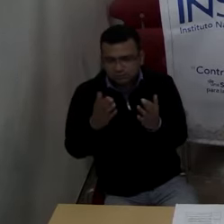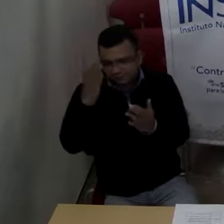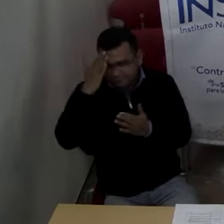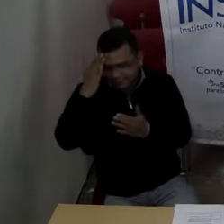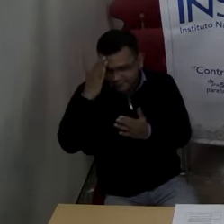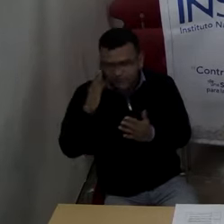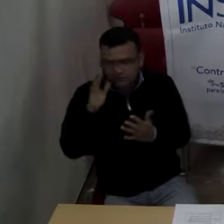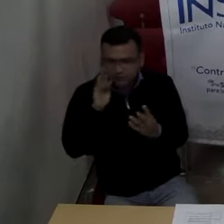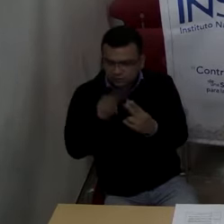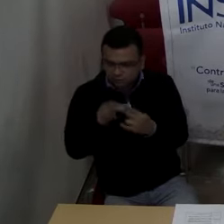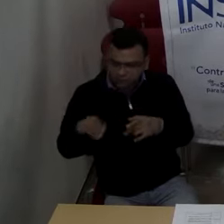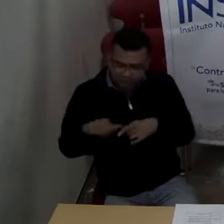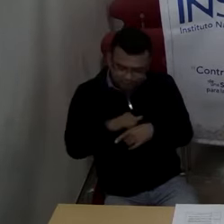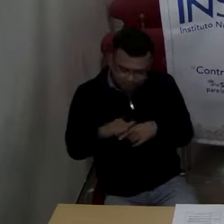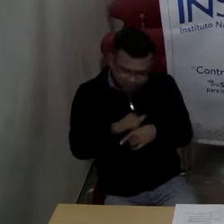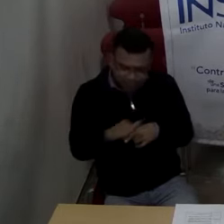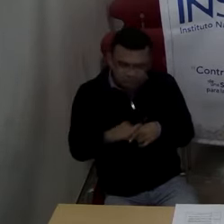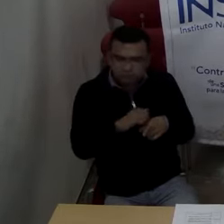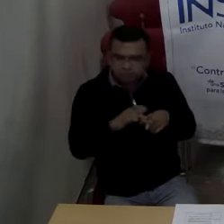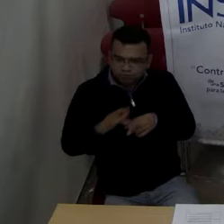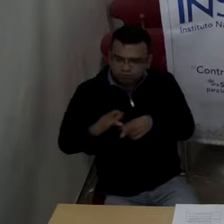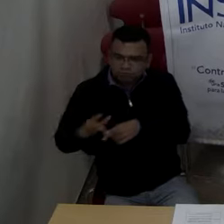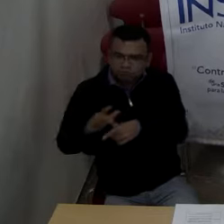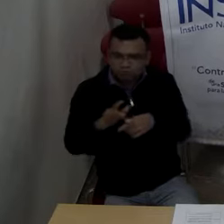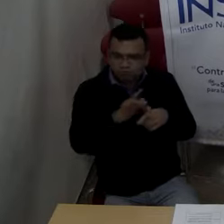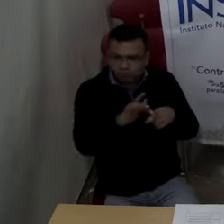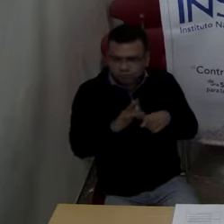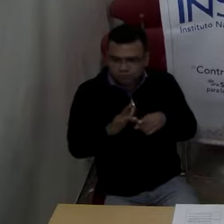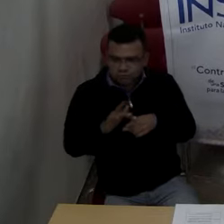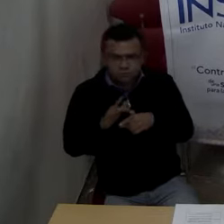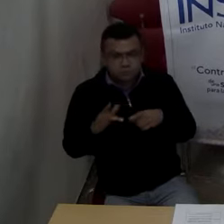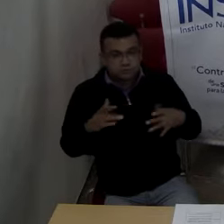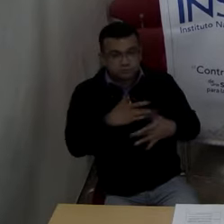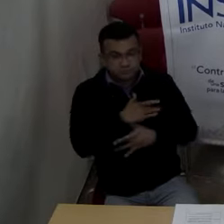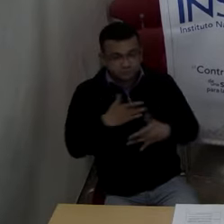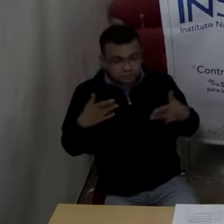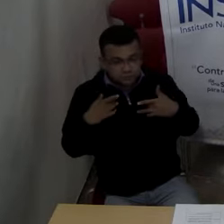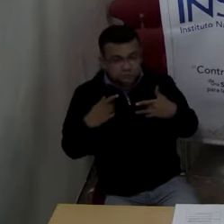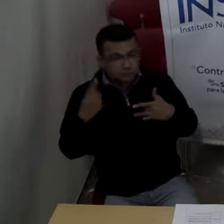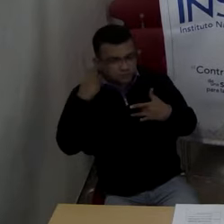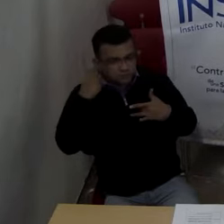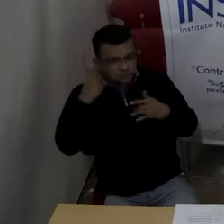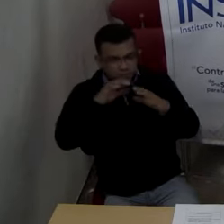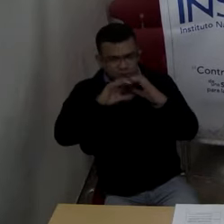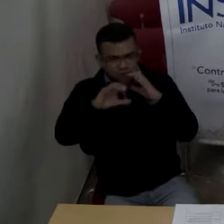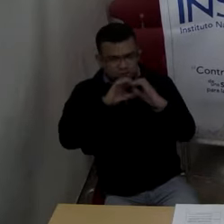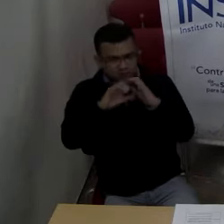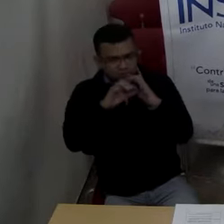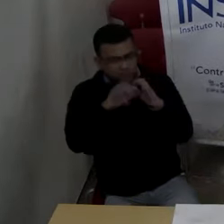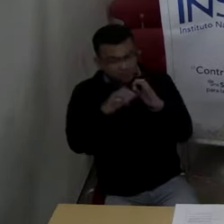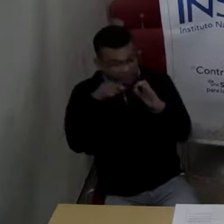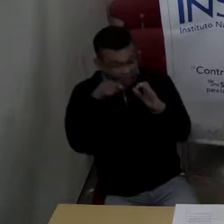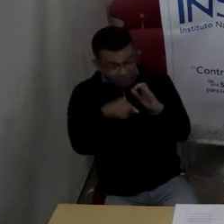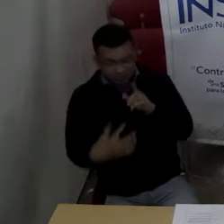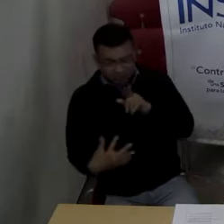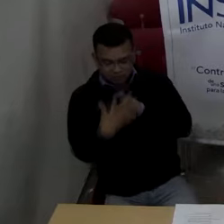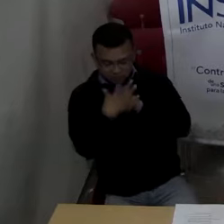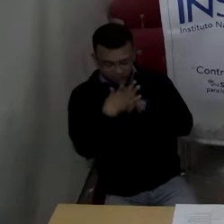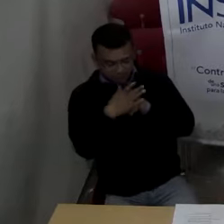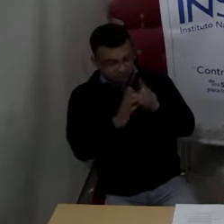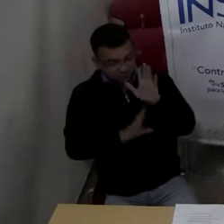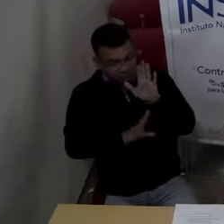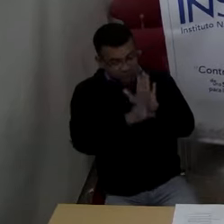salud auditiva comunicativa porque incide directamente en el desarrollo y en los aprendizajes de una